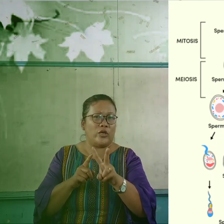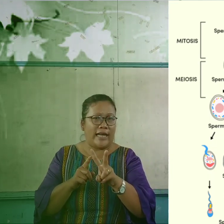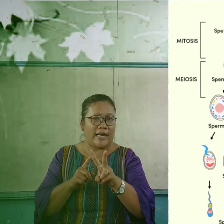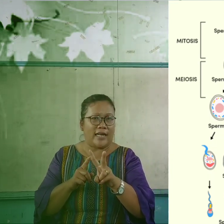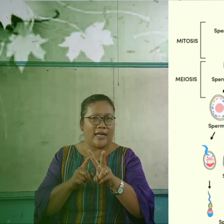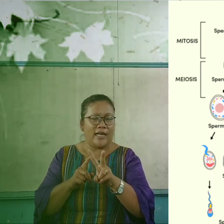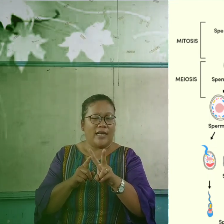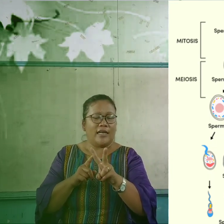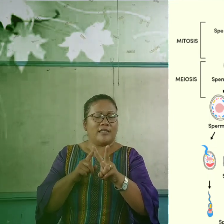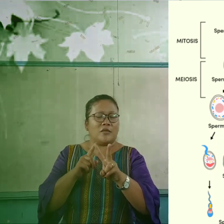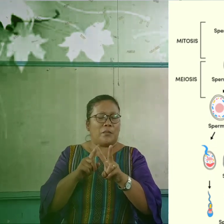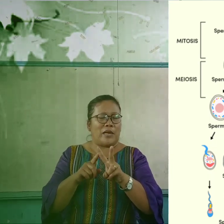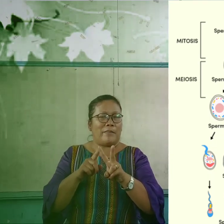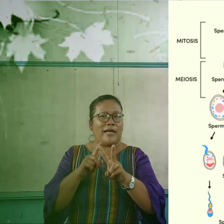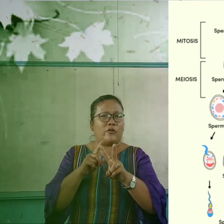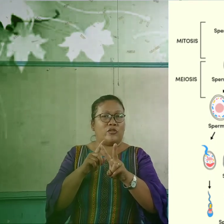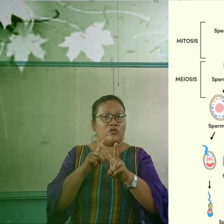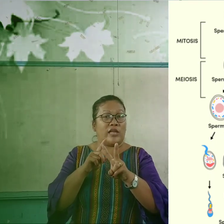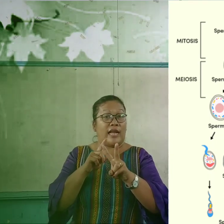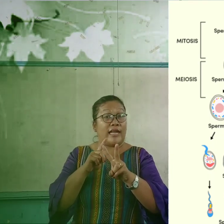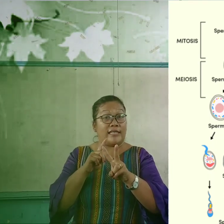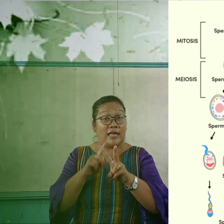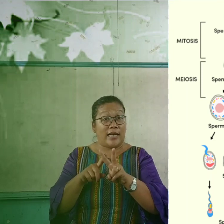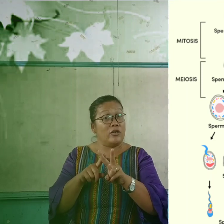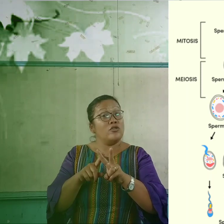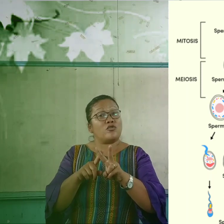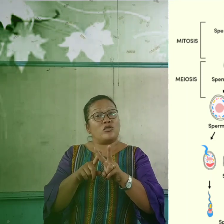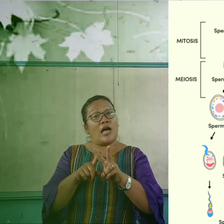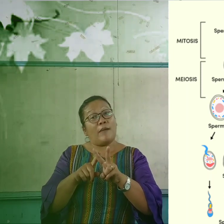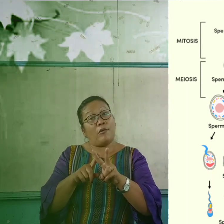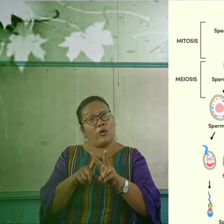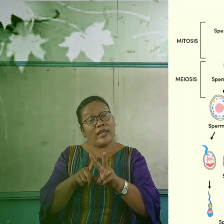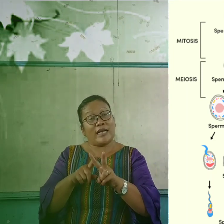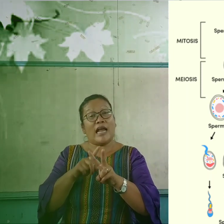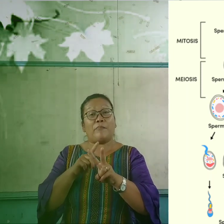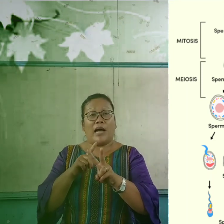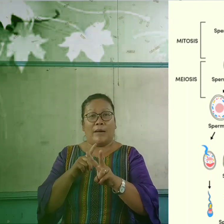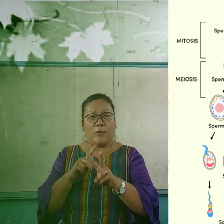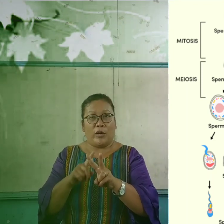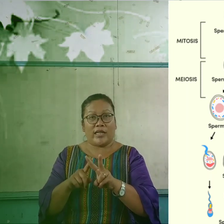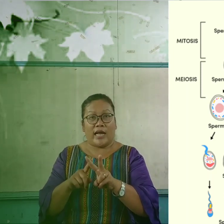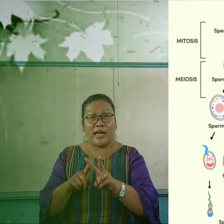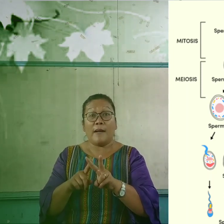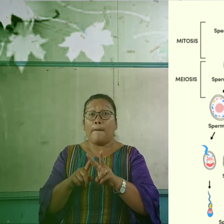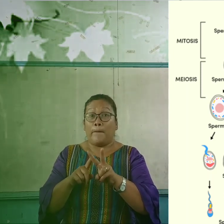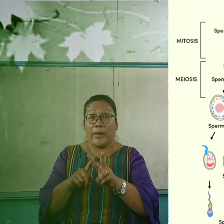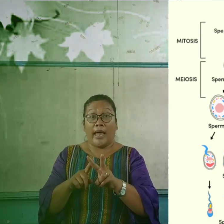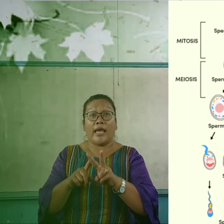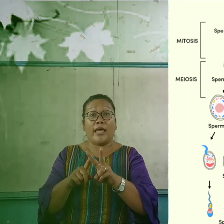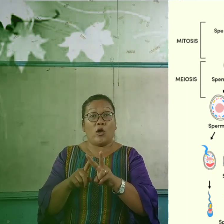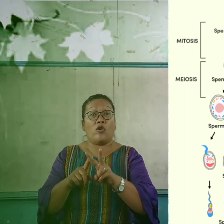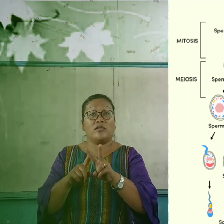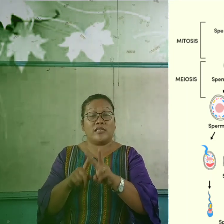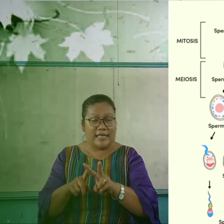sekunder. Spermatosit sekunder yang dihasilkan sudah haploid. Kenapa haploid? Karena